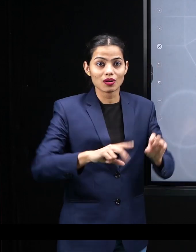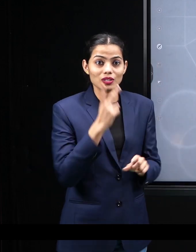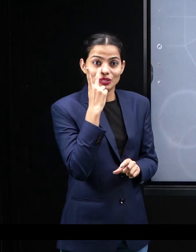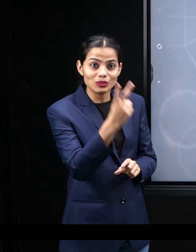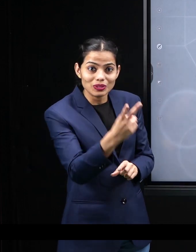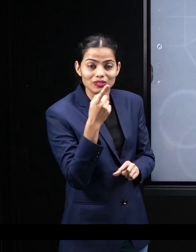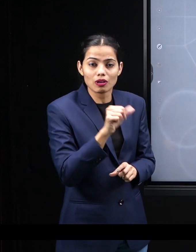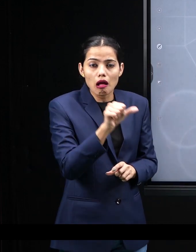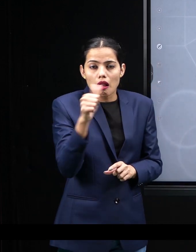தேற்றம் 5.